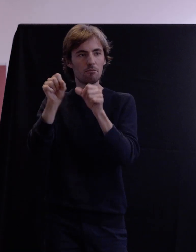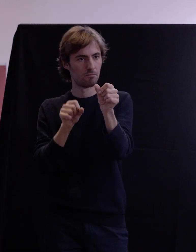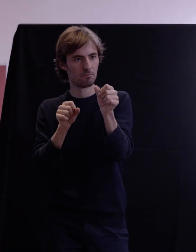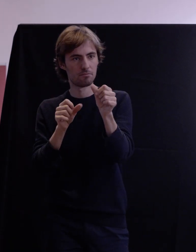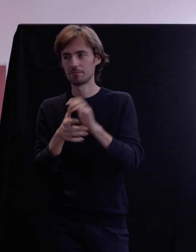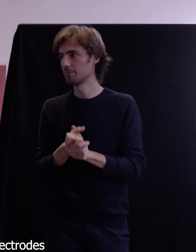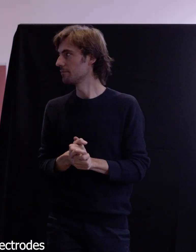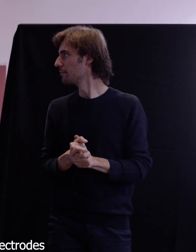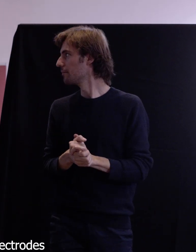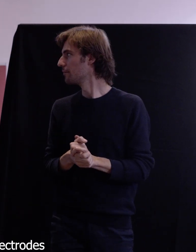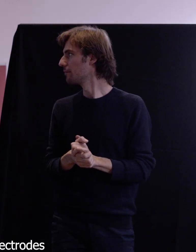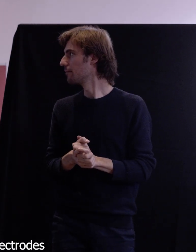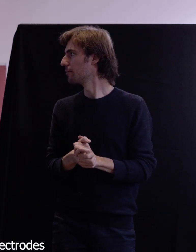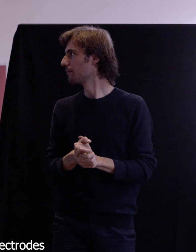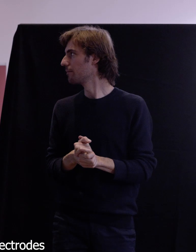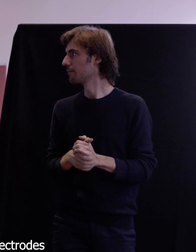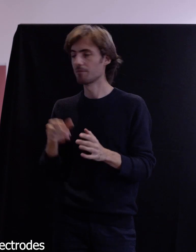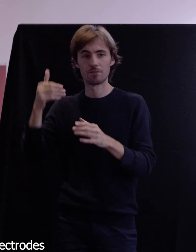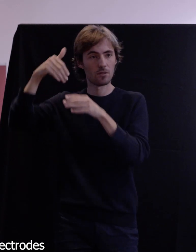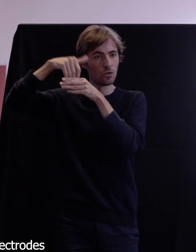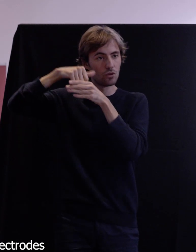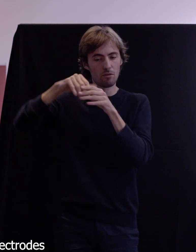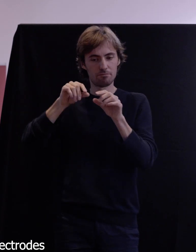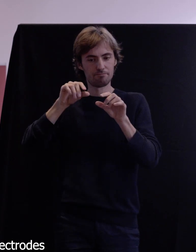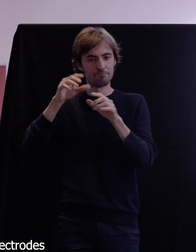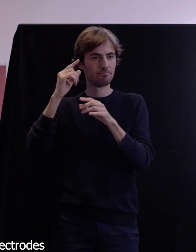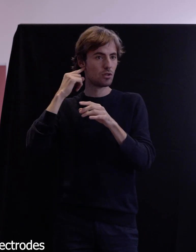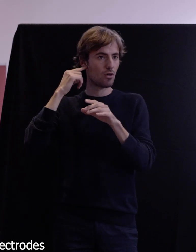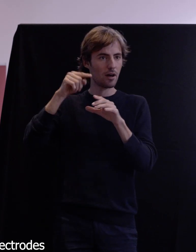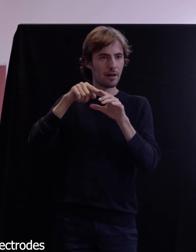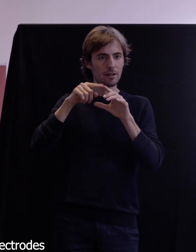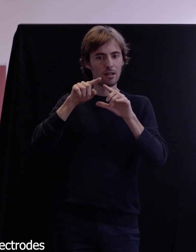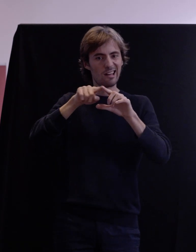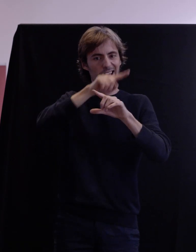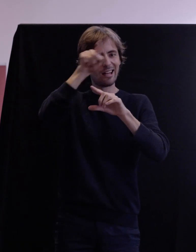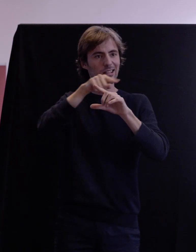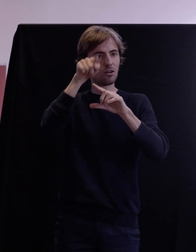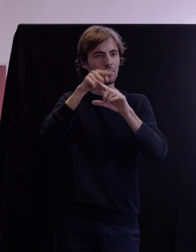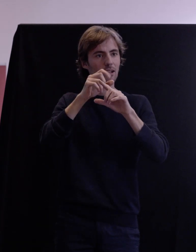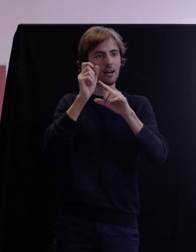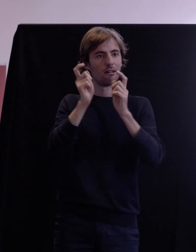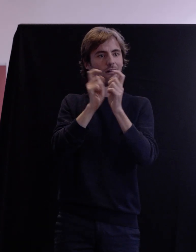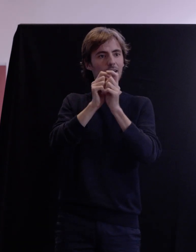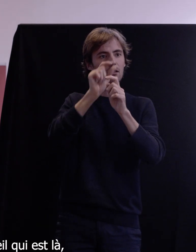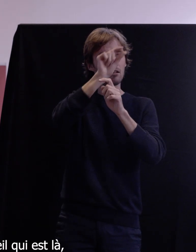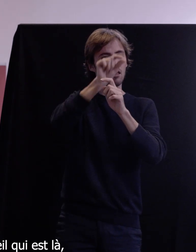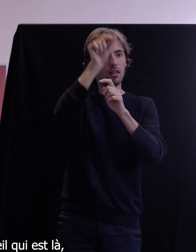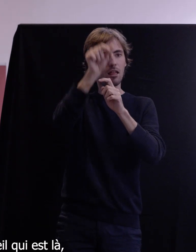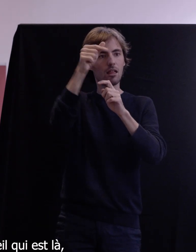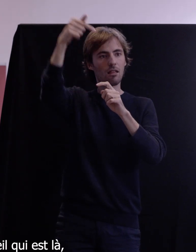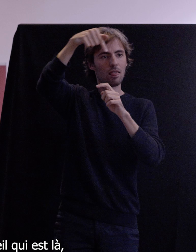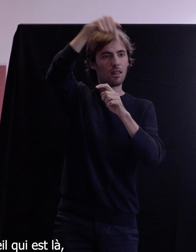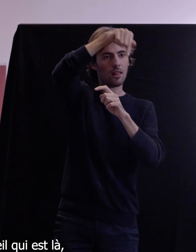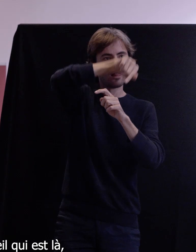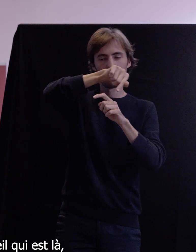chirurgie, avec des électrodes qui vont venir s'enrouler dans la cochlée. et puis avec un